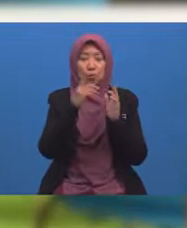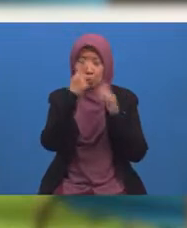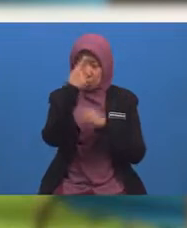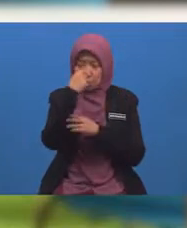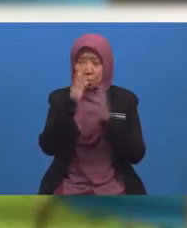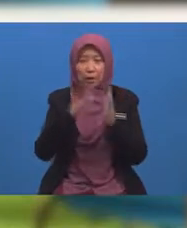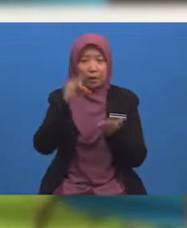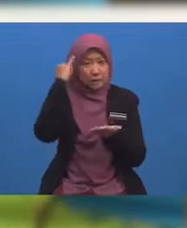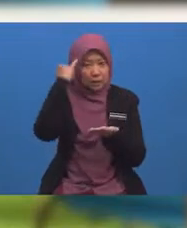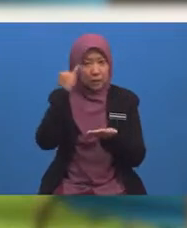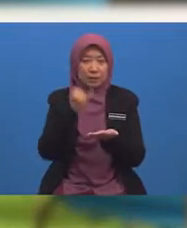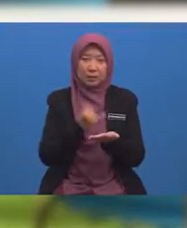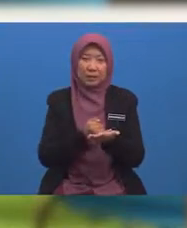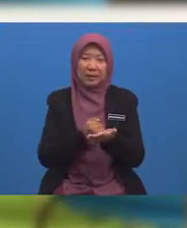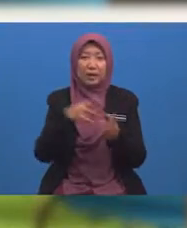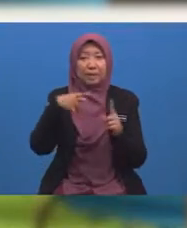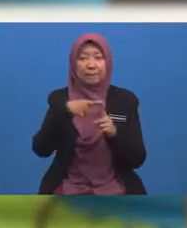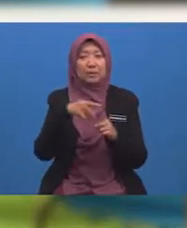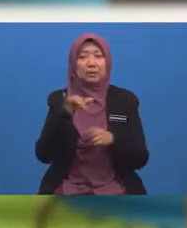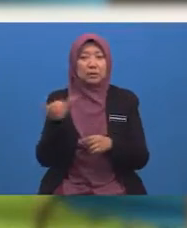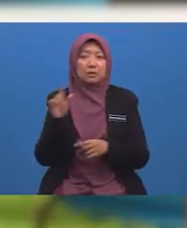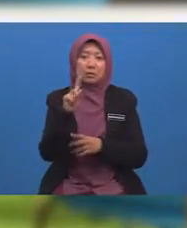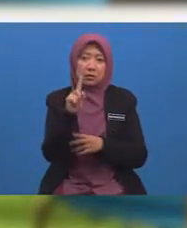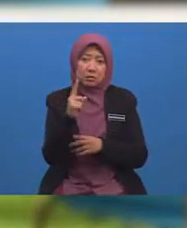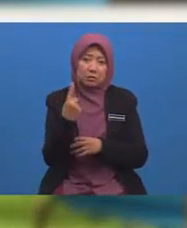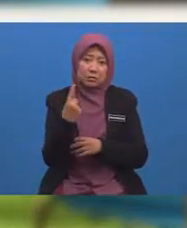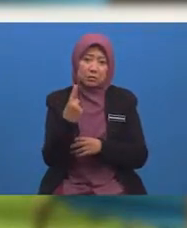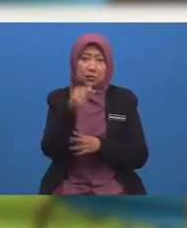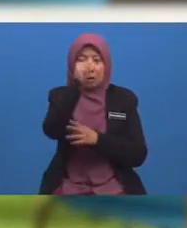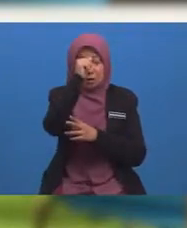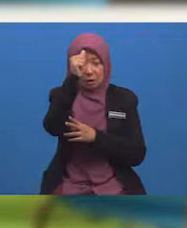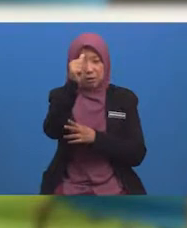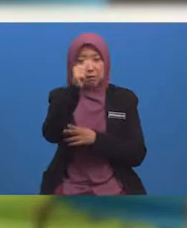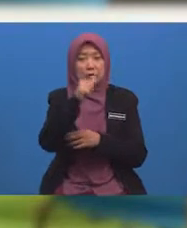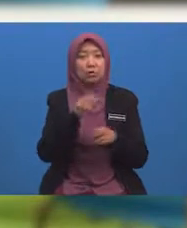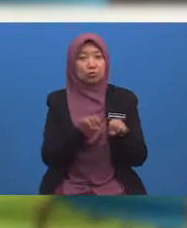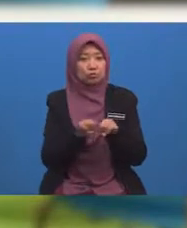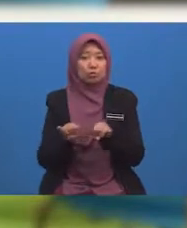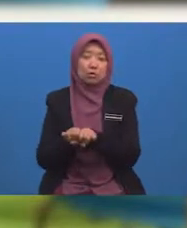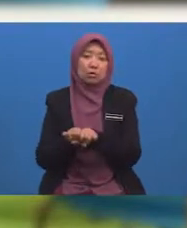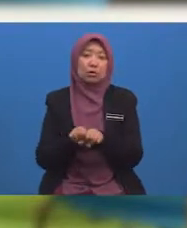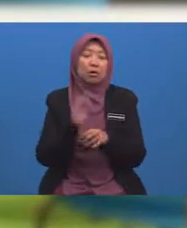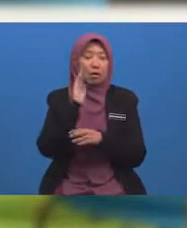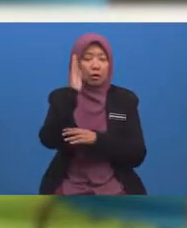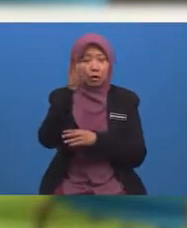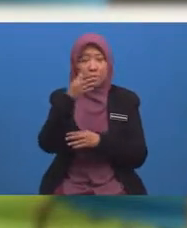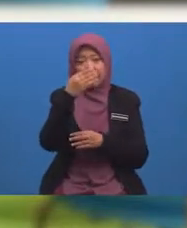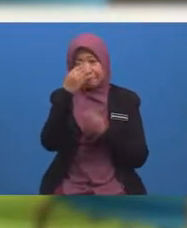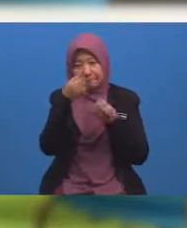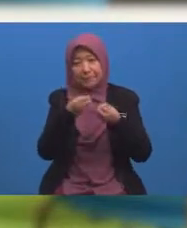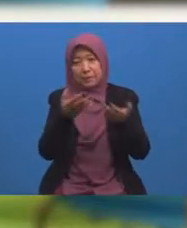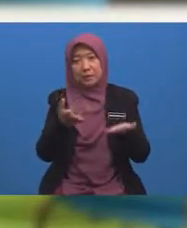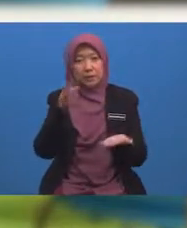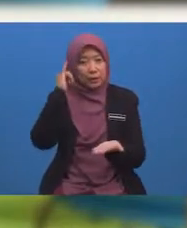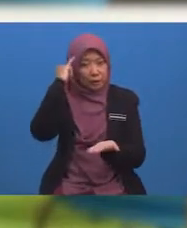beriman kepadanya sahaja. Allah juga akan memberikan keimanan kepada